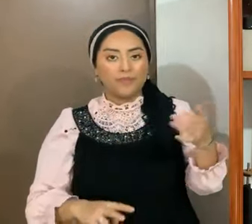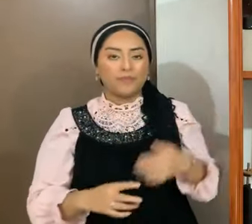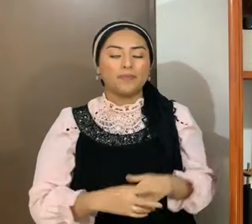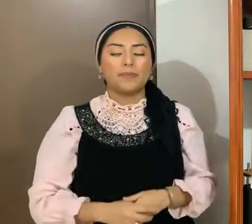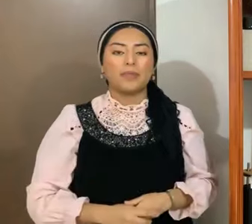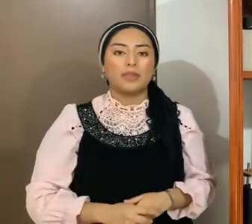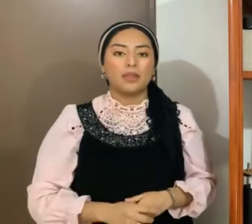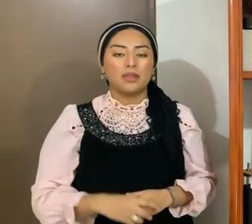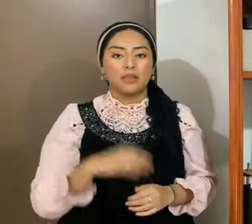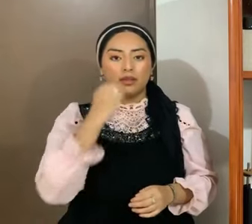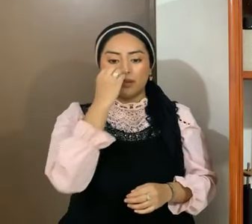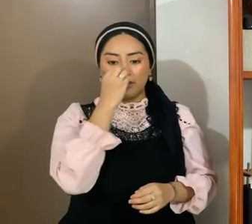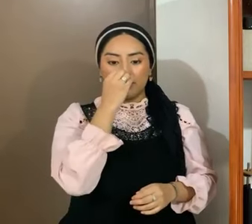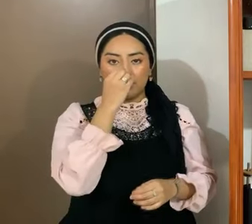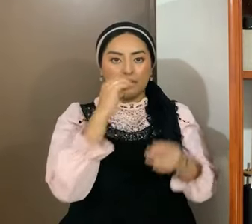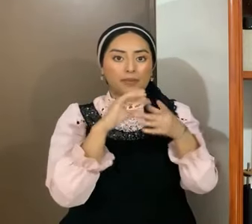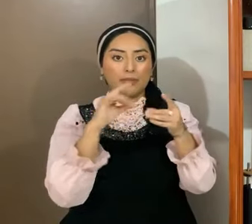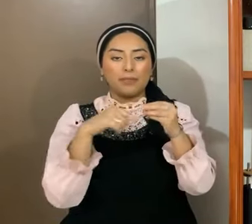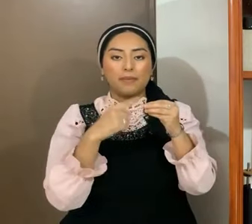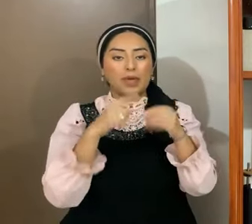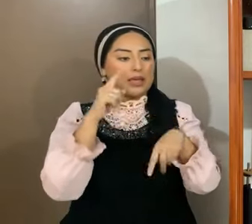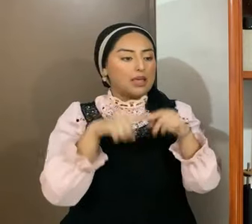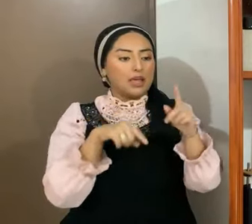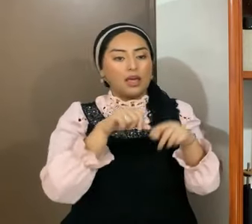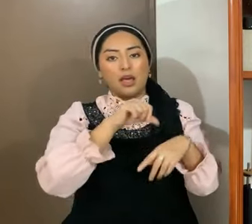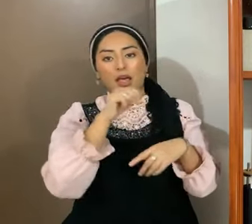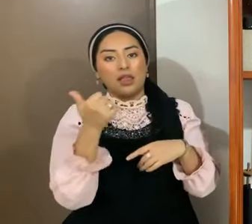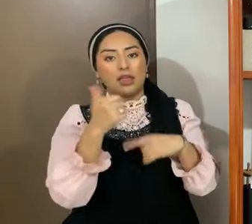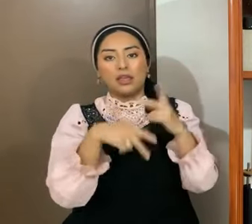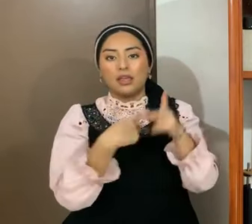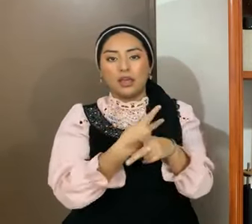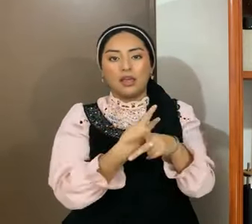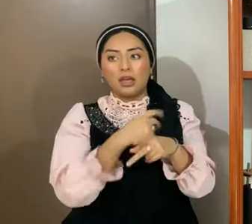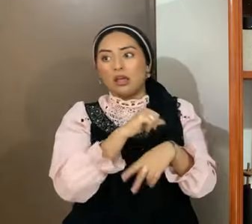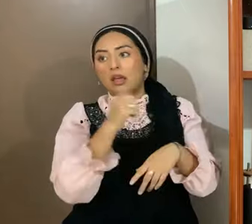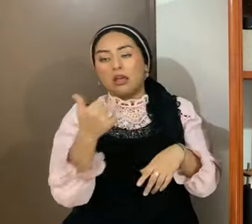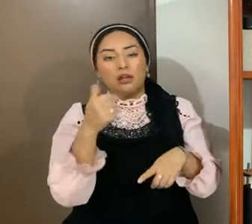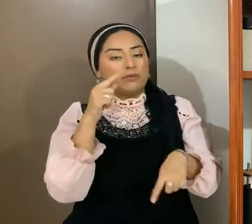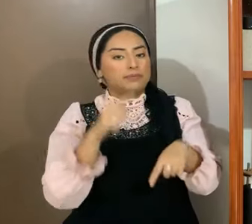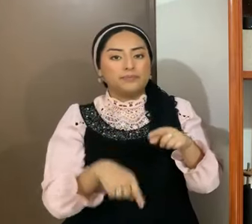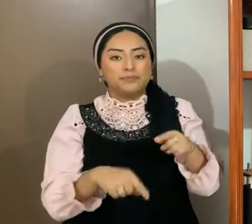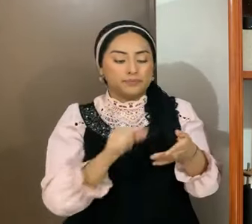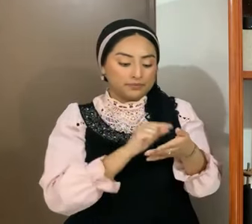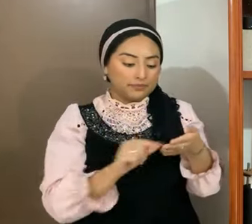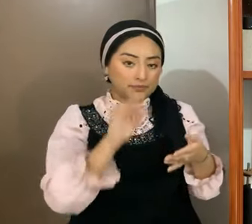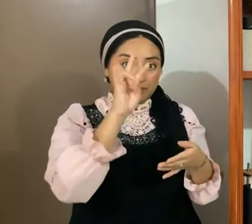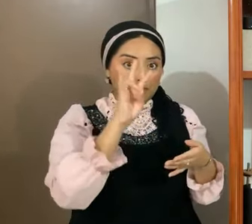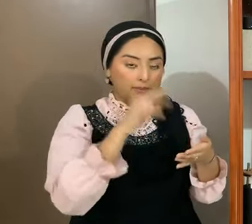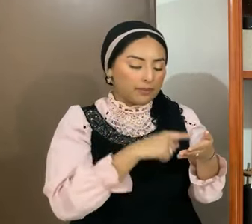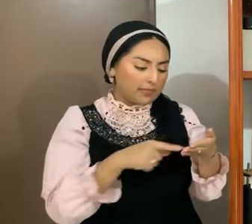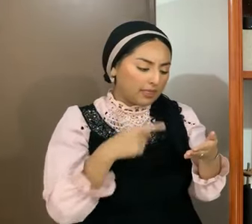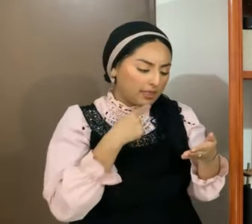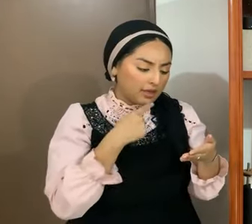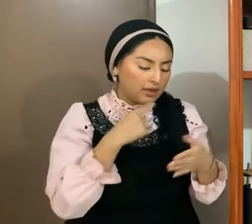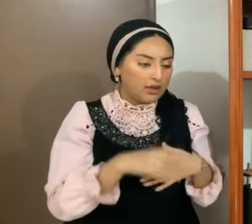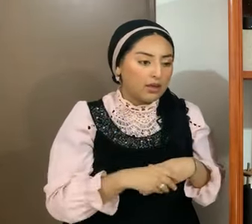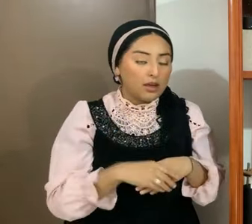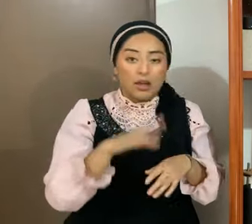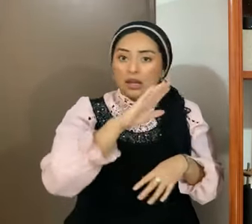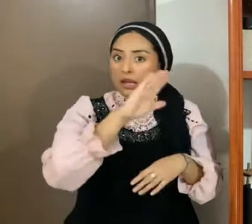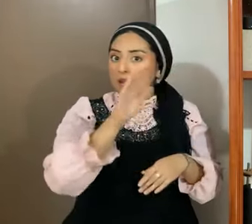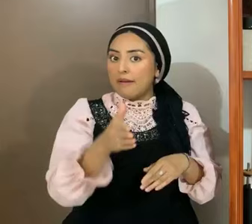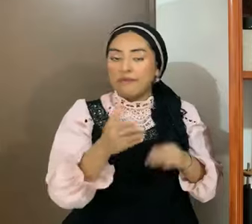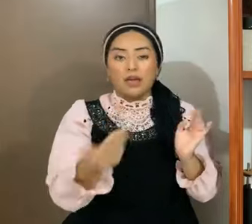de la lectura, donde habla acerca de que no se hagan otro tipo de sacrificios para ninguna otra cosa. Verso 7. Y nunca